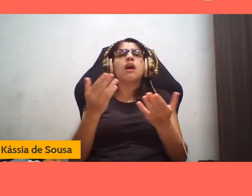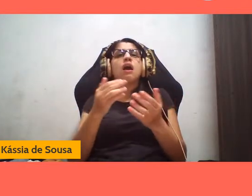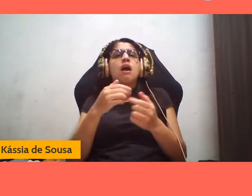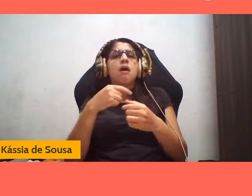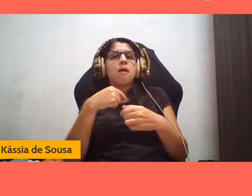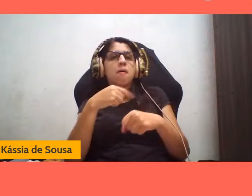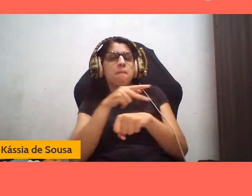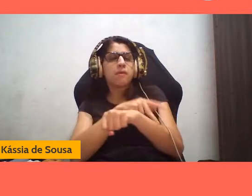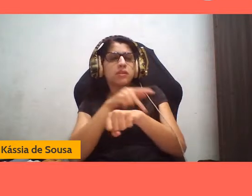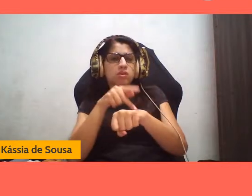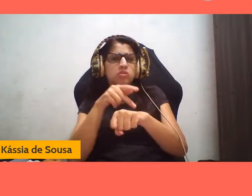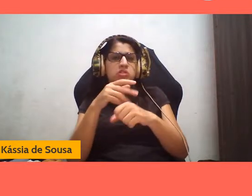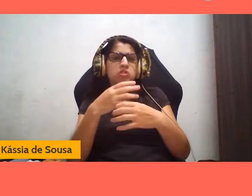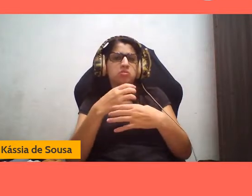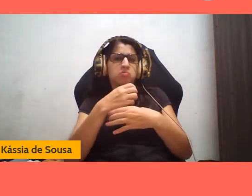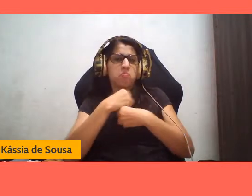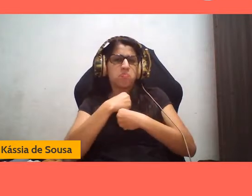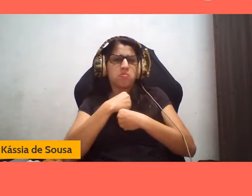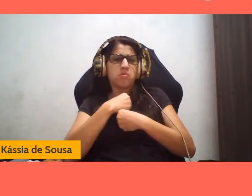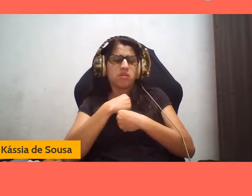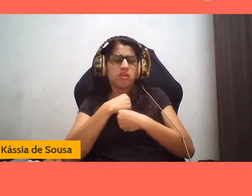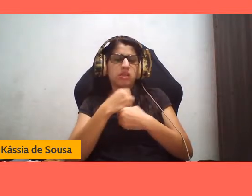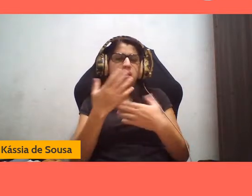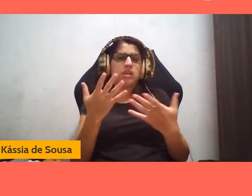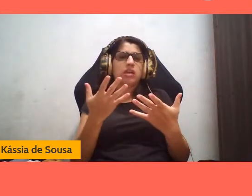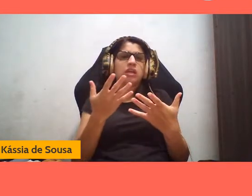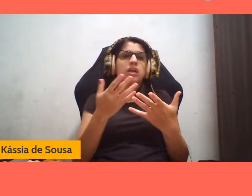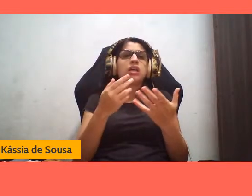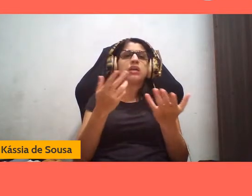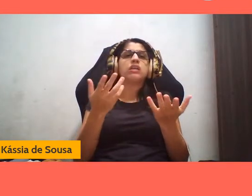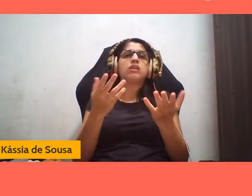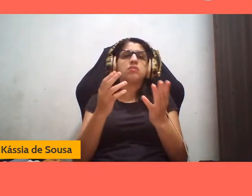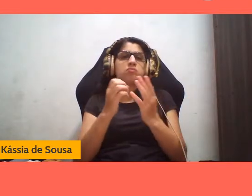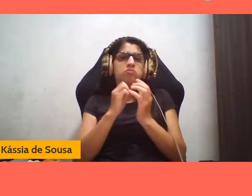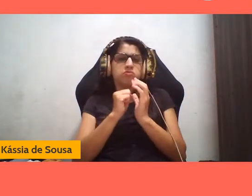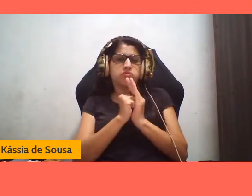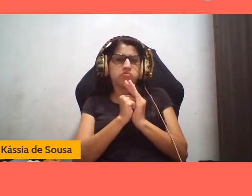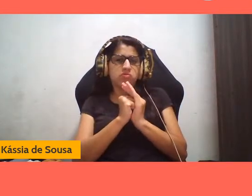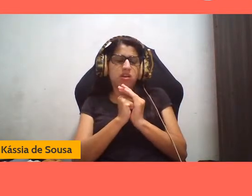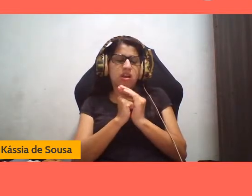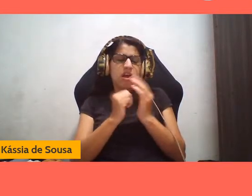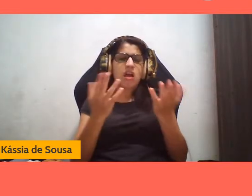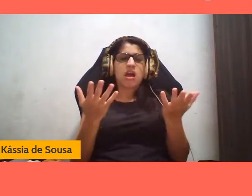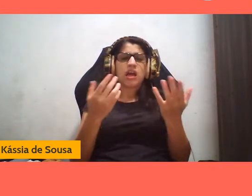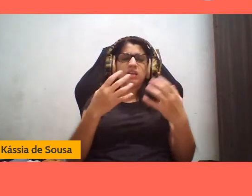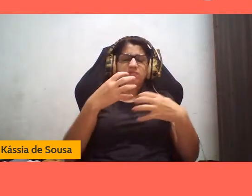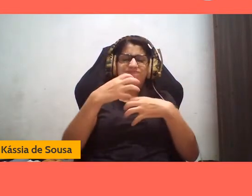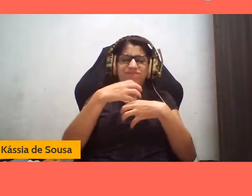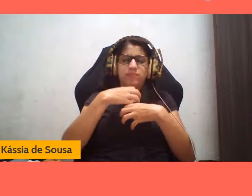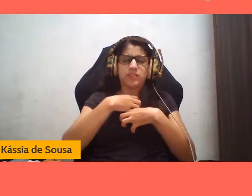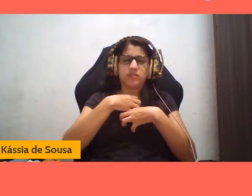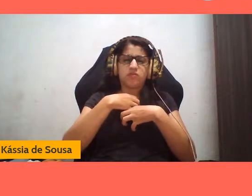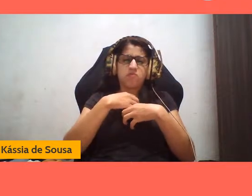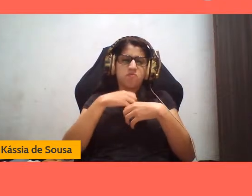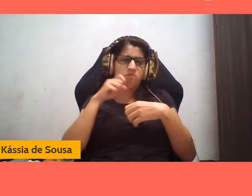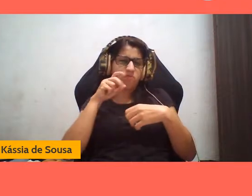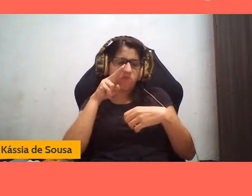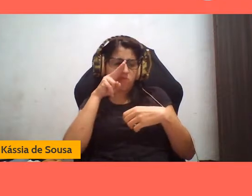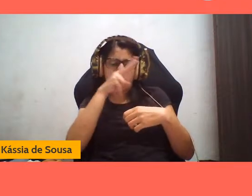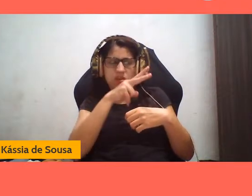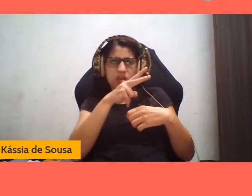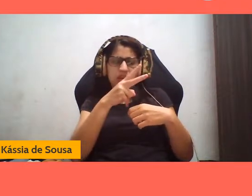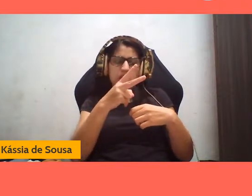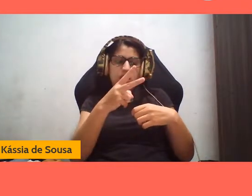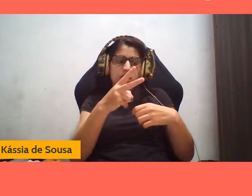estava fazendo mestrado em Manchester, e me impactaram fortemente. E na